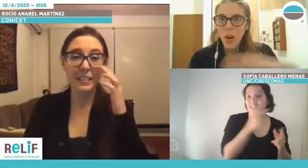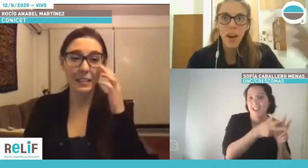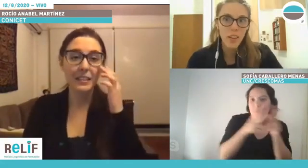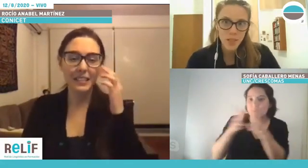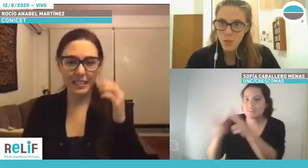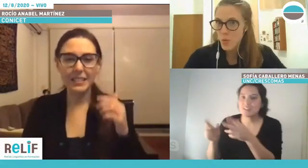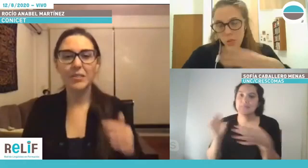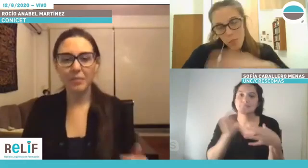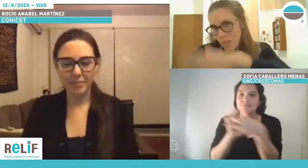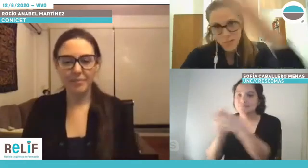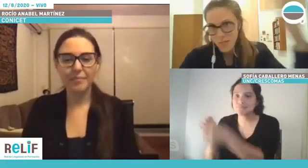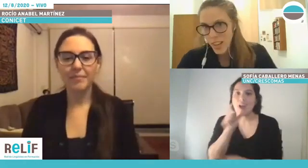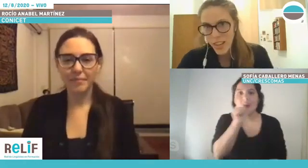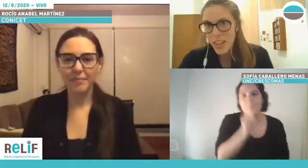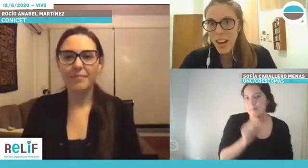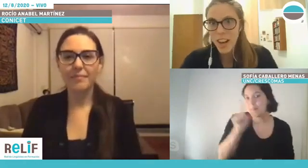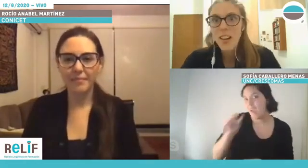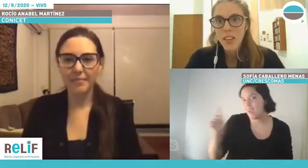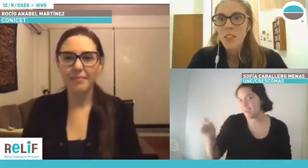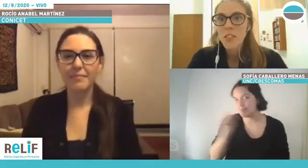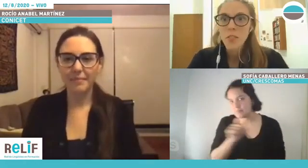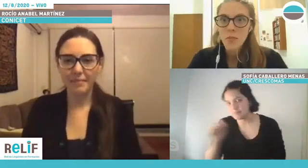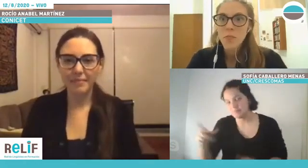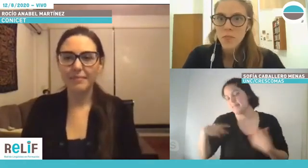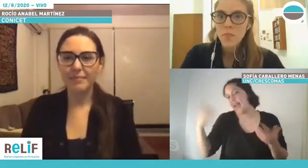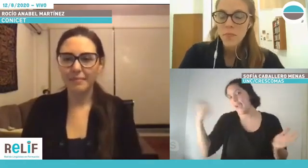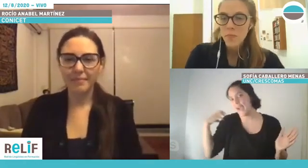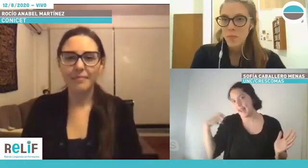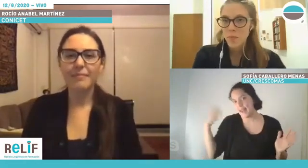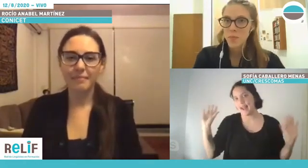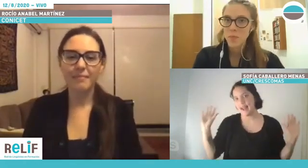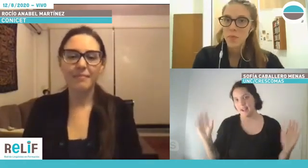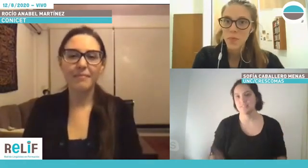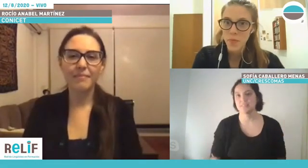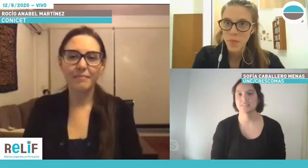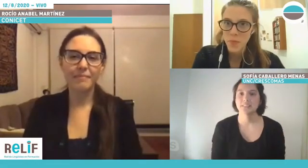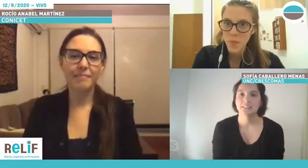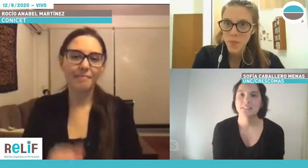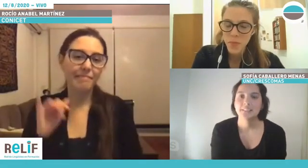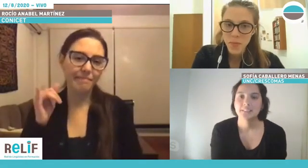¿no? Uruguay, Estados Unidos, bueno, en general.